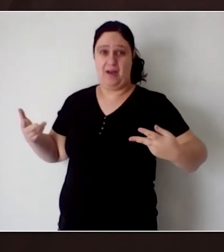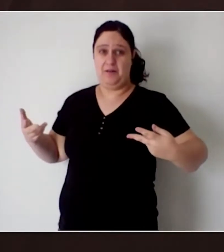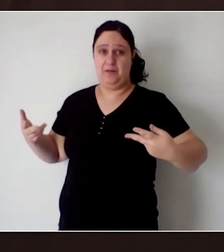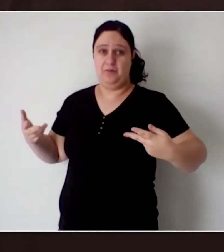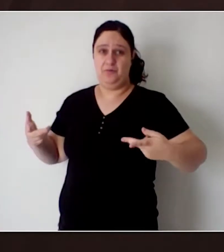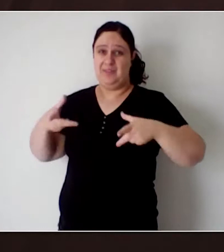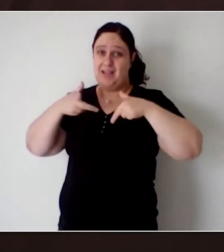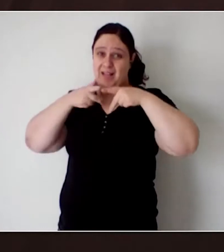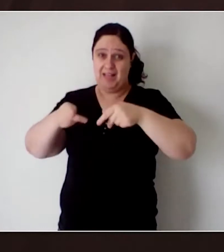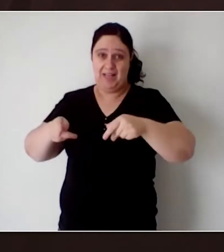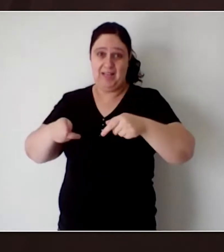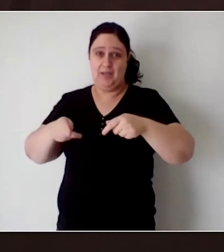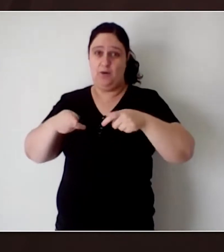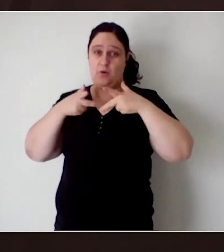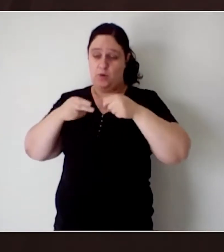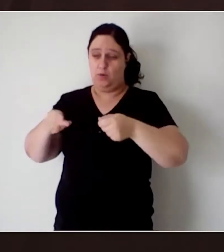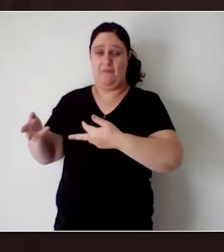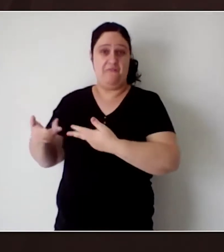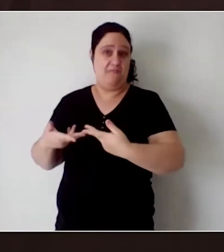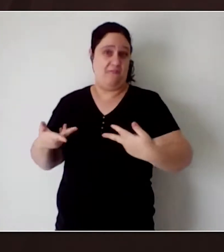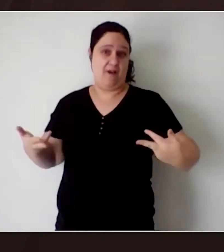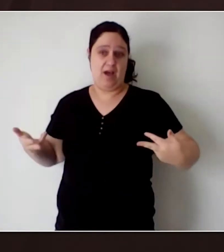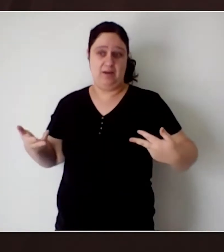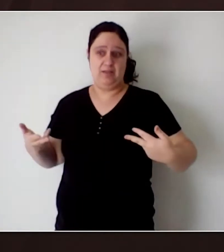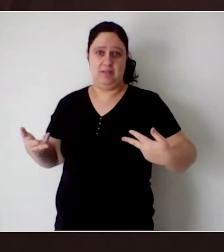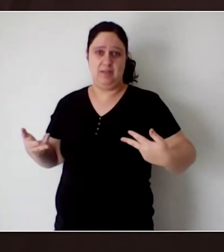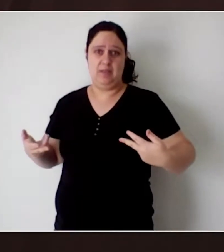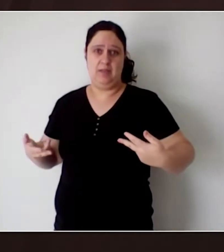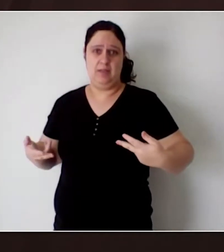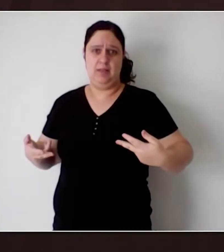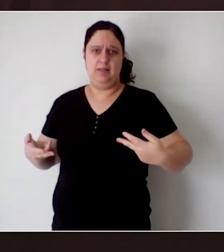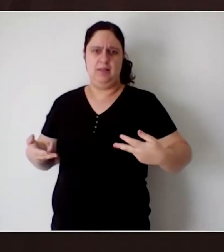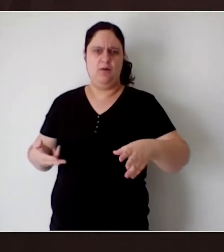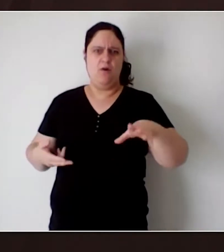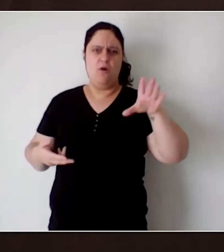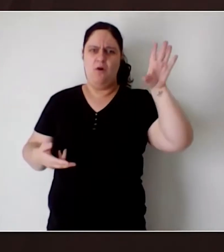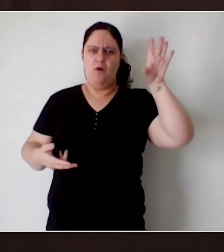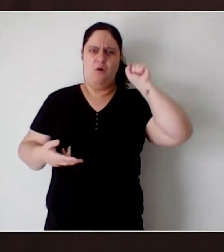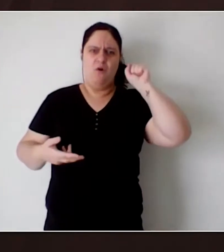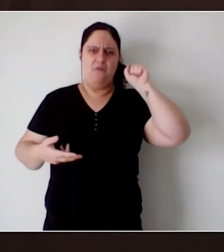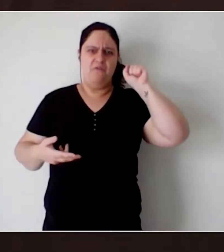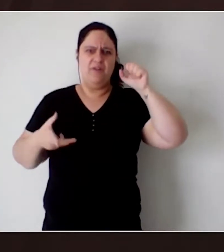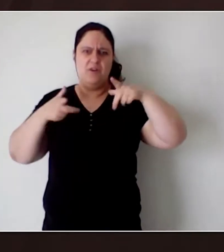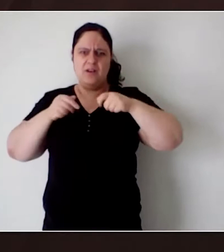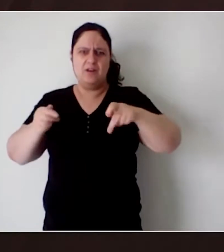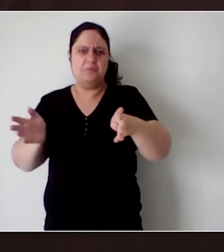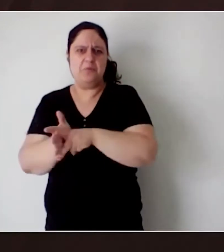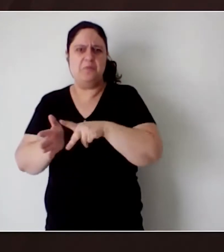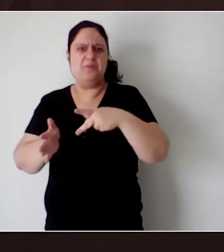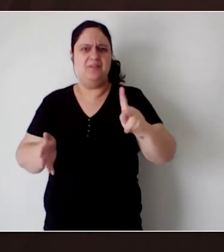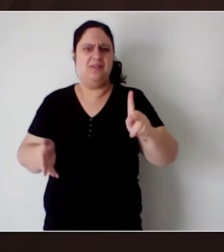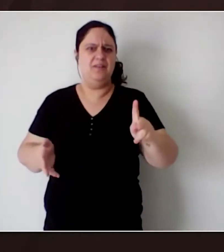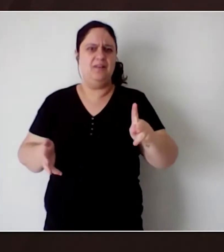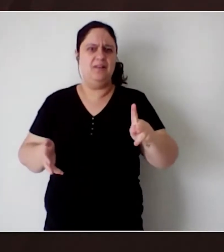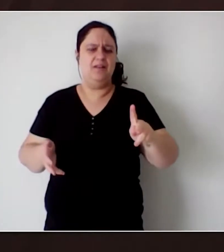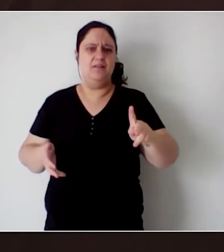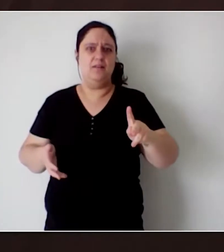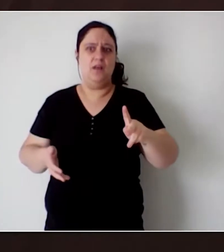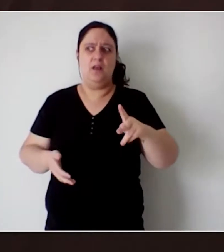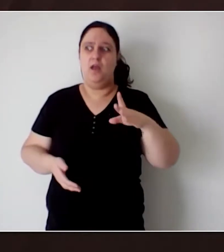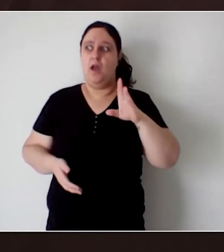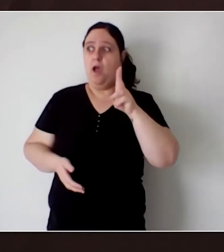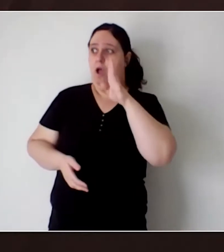na sua própria língua as maravilhas do Evangelho. Ficaram perplexos. Pedro levantou-se com